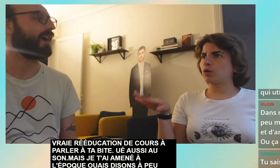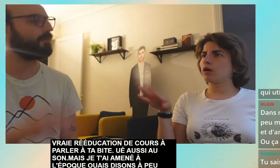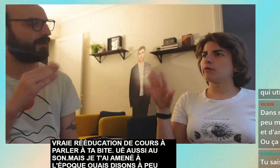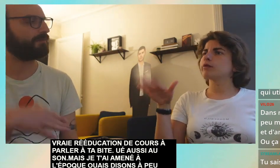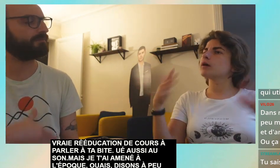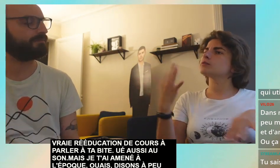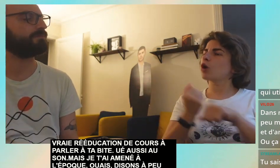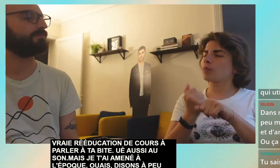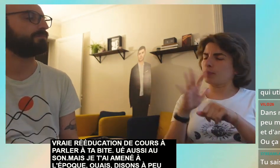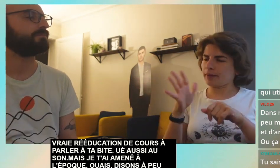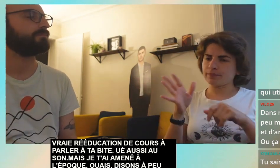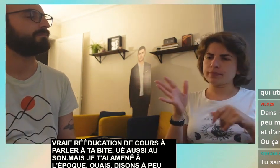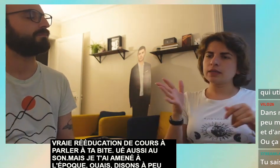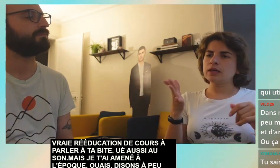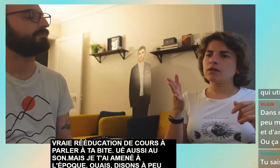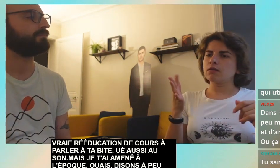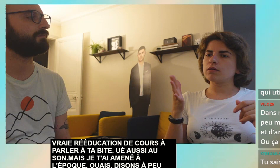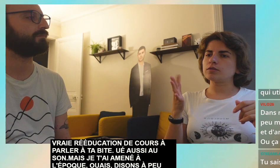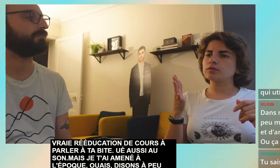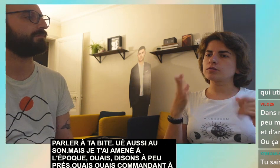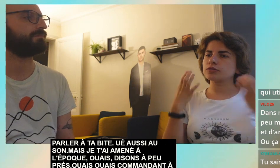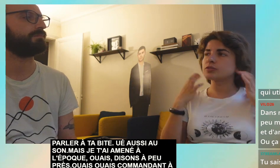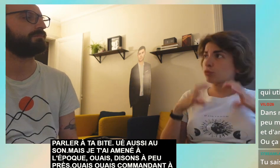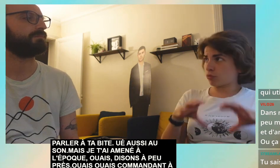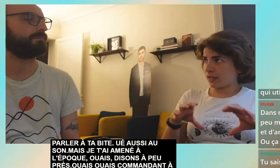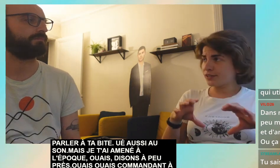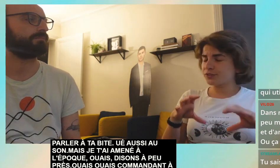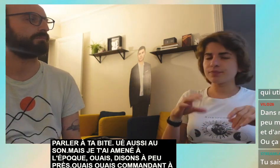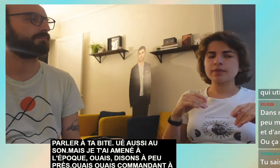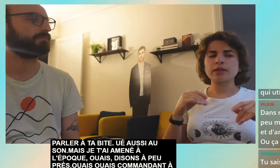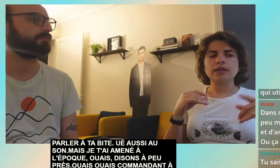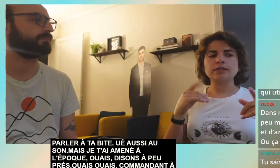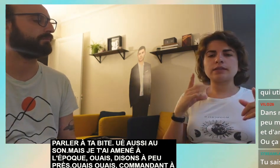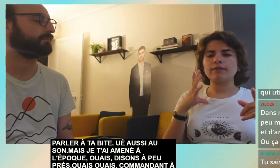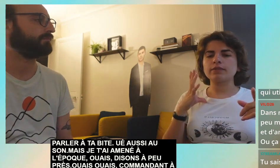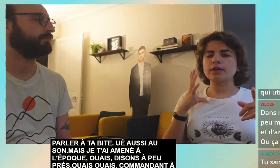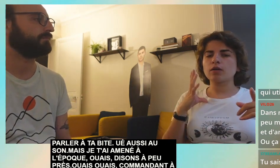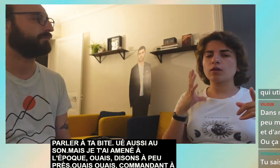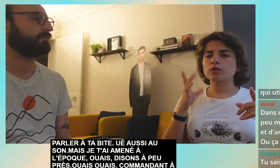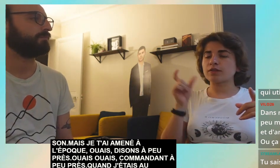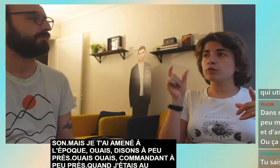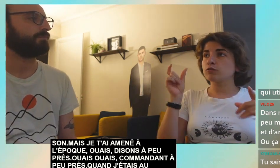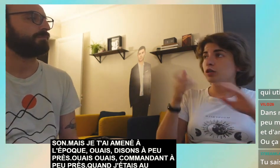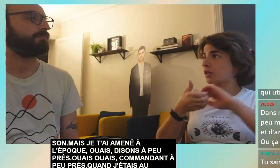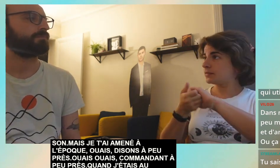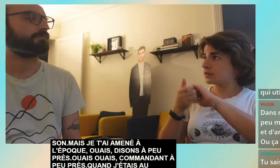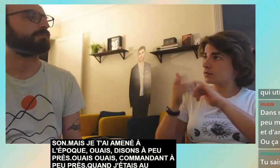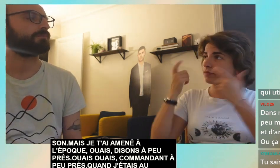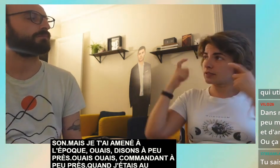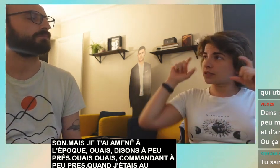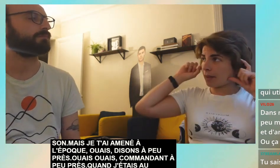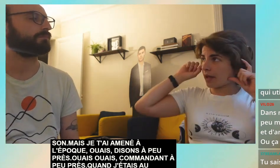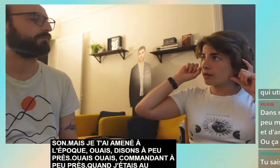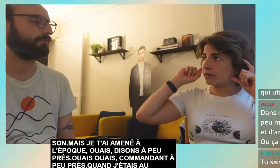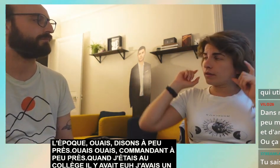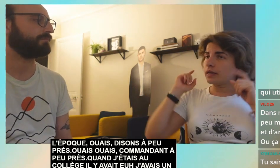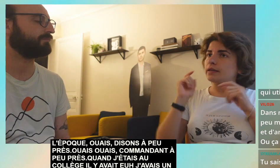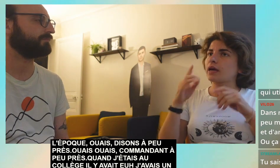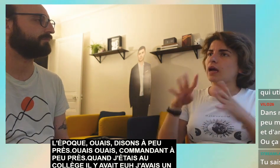Ouais, 15 ans à peu près. Quand j'étais au collège, j'avais un ami qui avait des appareils. Et à l'âge